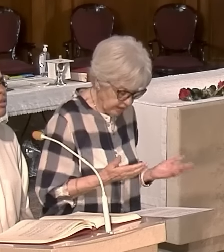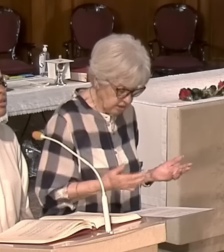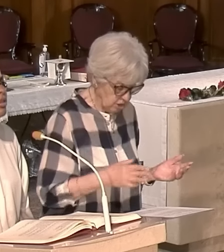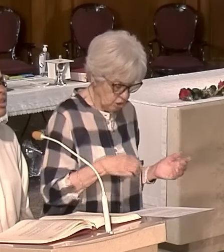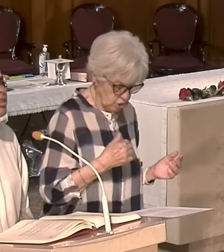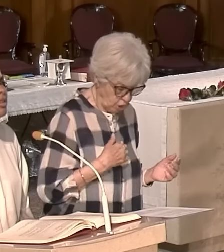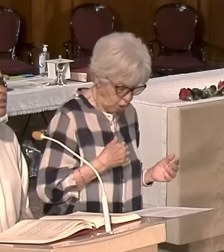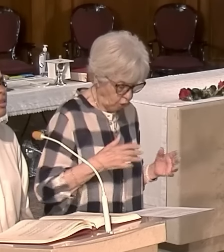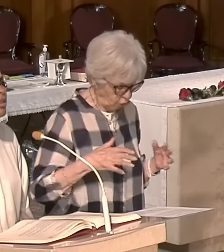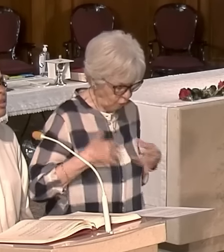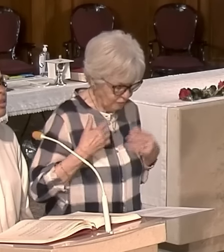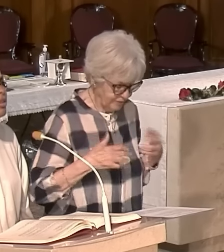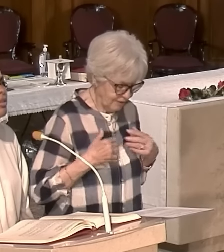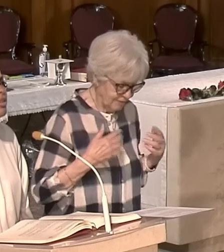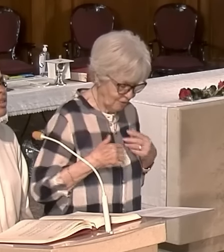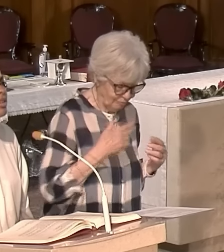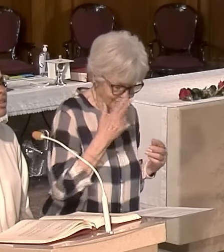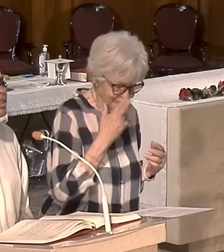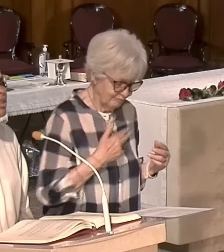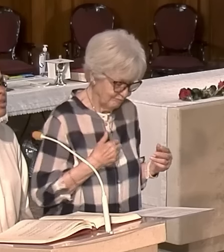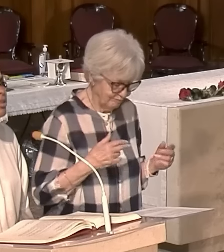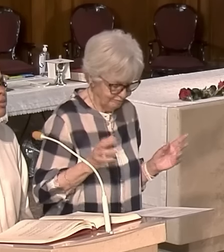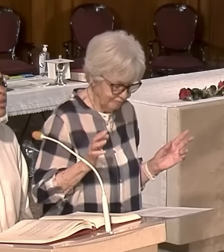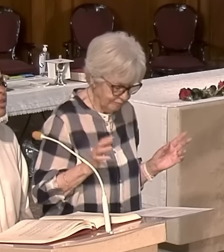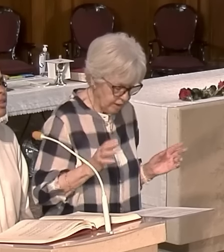soy débil, entonces soy fuerte.